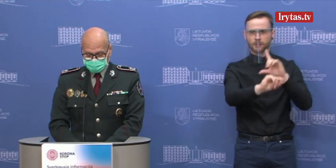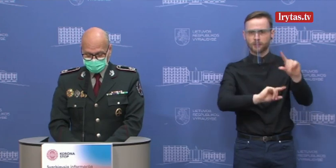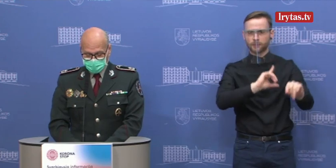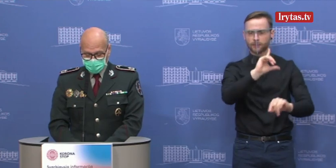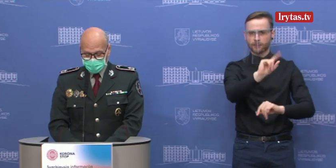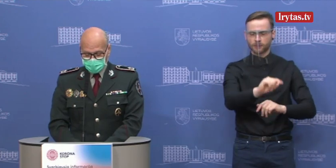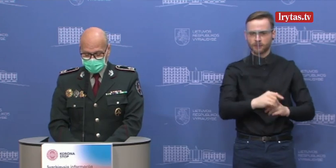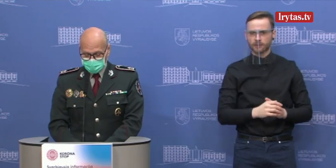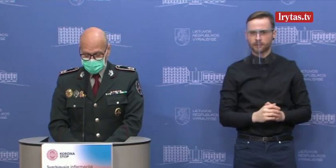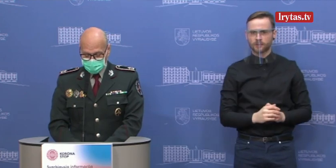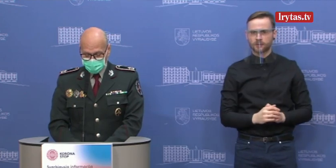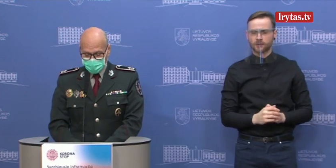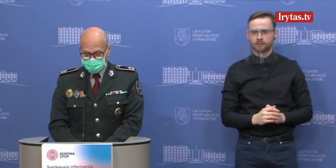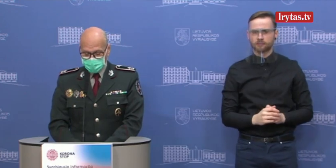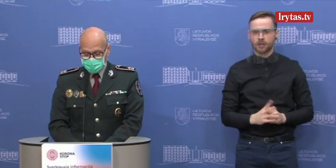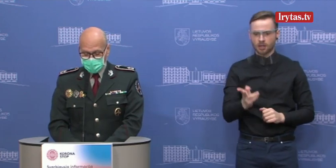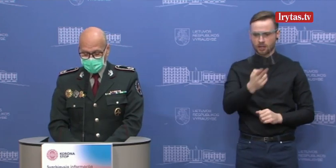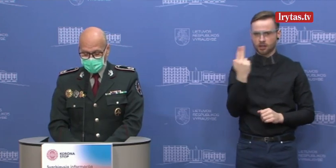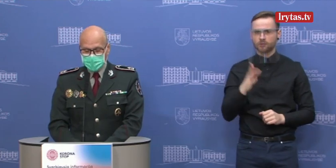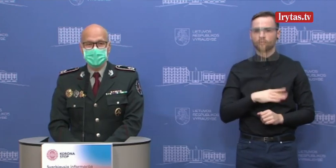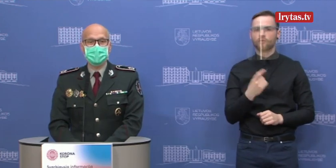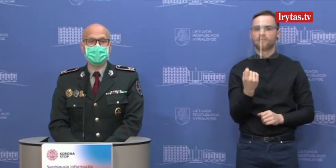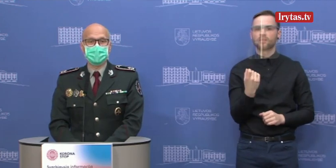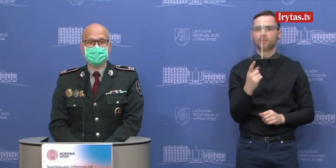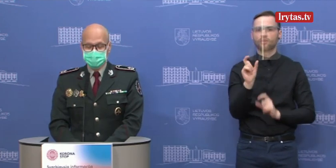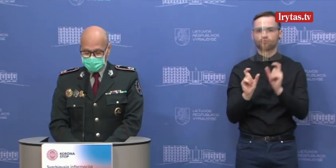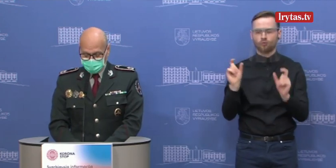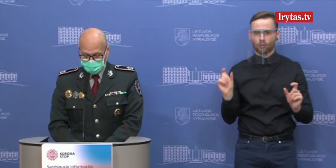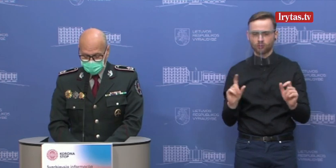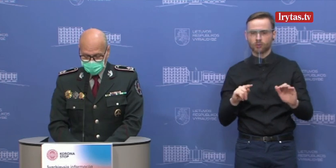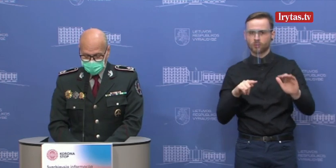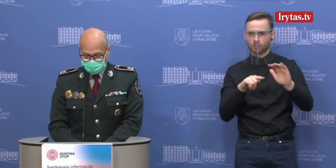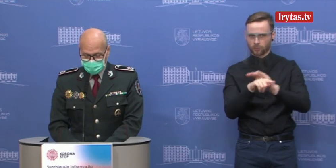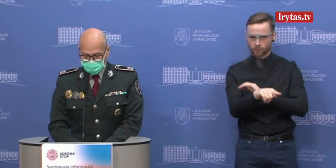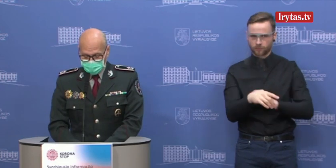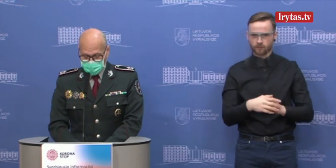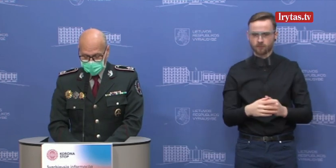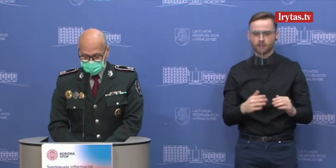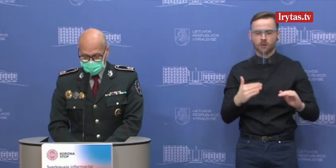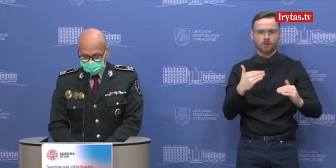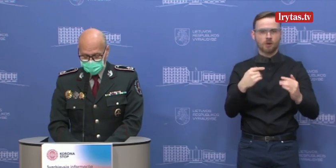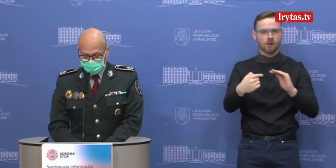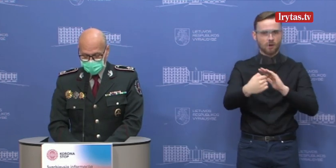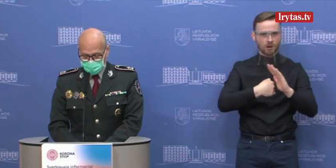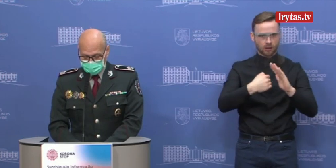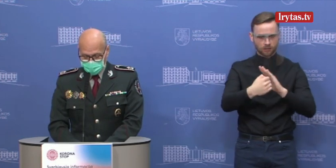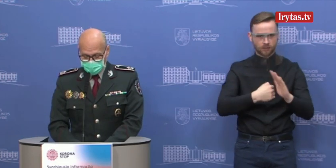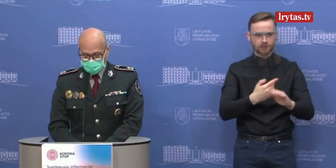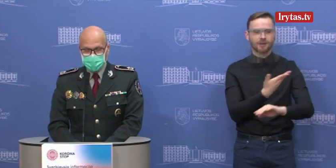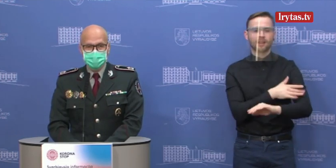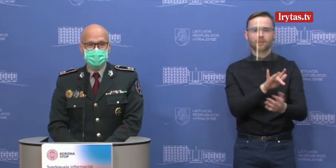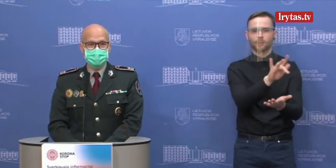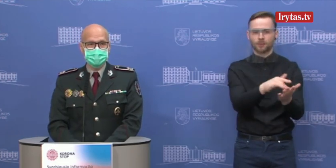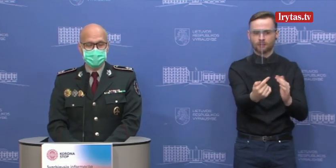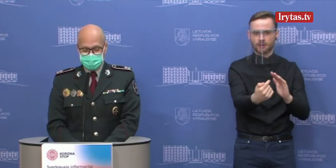iš Lietuvos Respublikos 11 asmenų, o atvyko iš Lenkijos